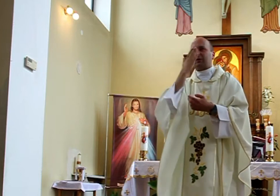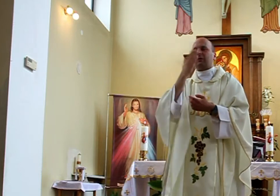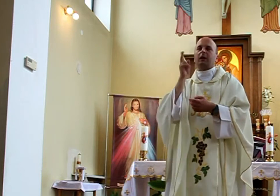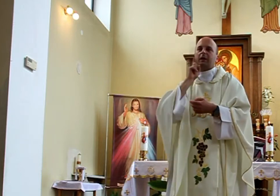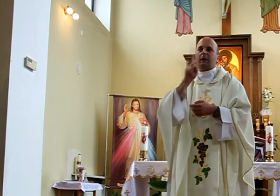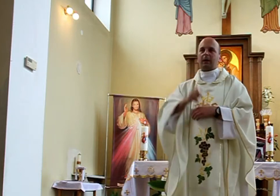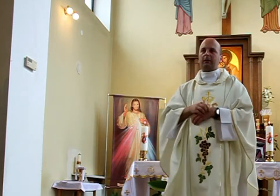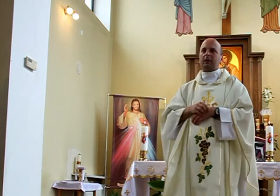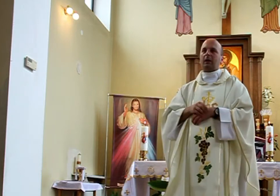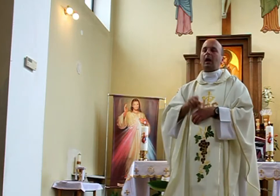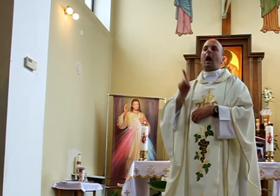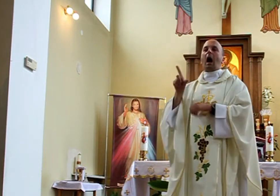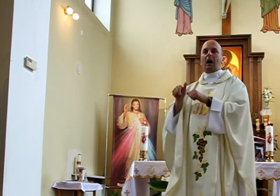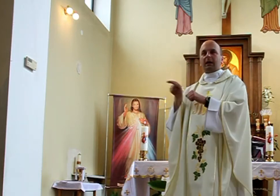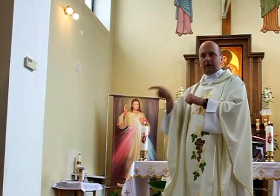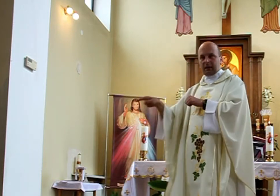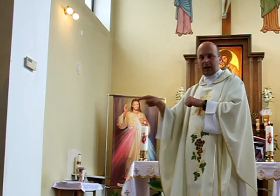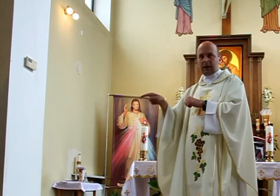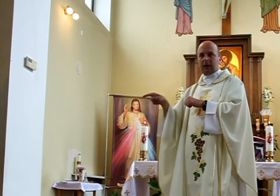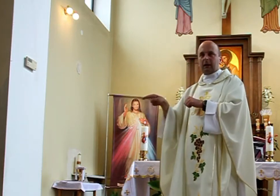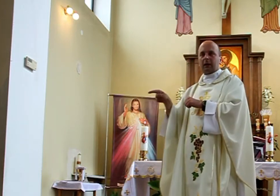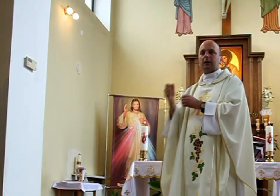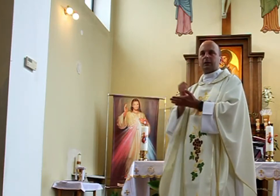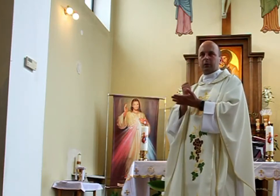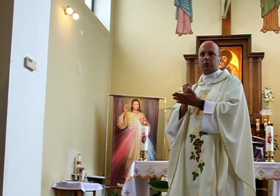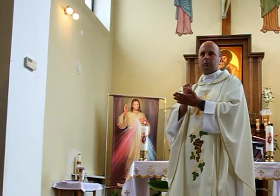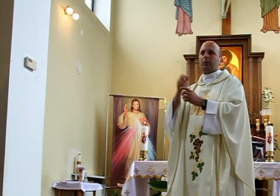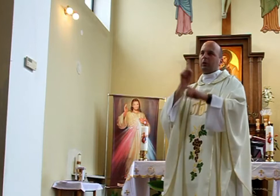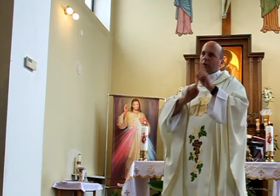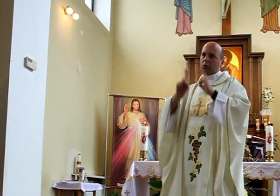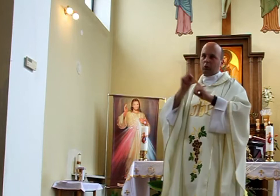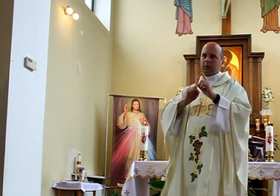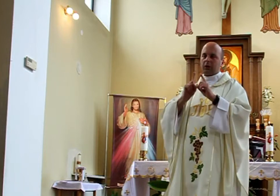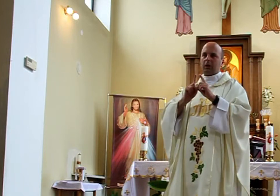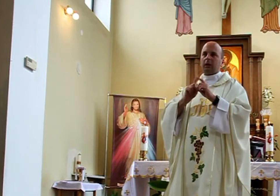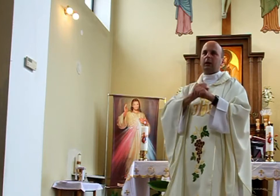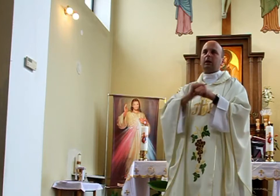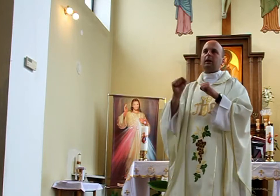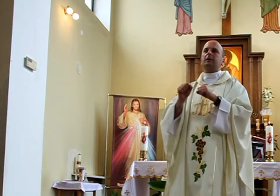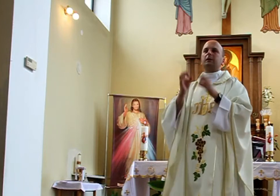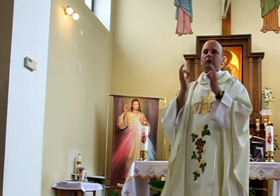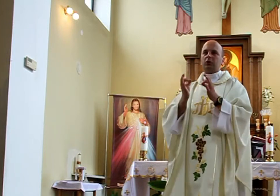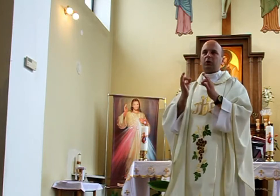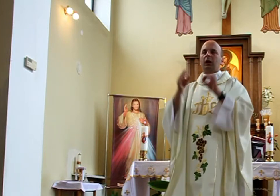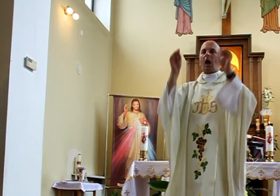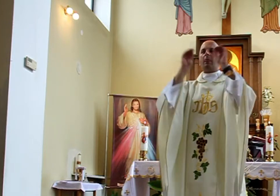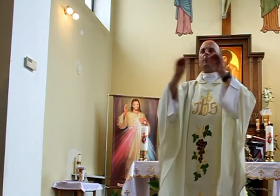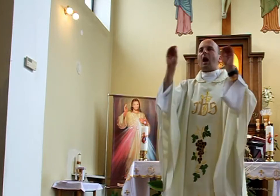wygląda naprawdę. Ale taki sposób tłumaczenia jest dzisiaj